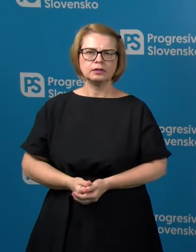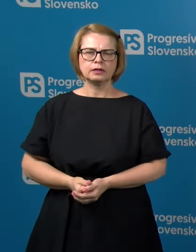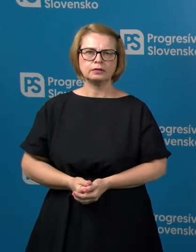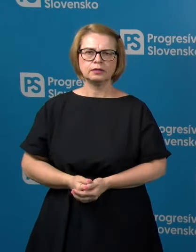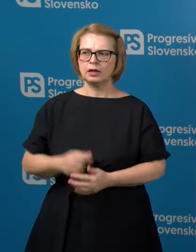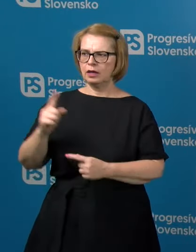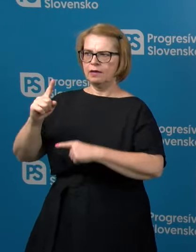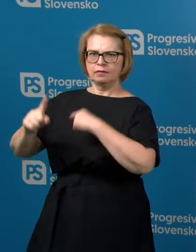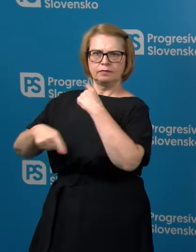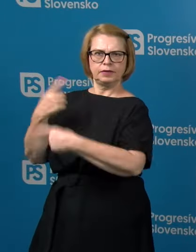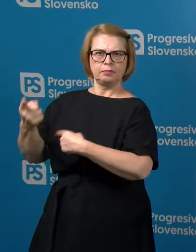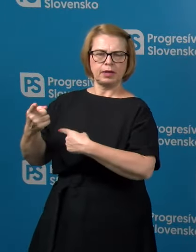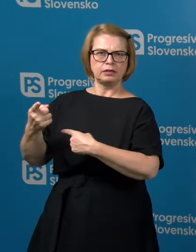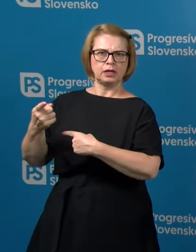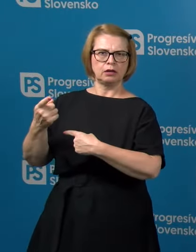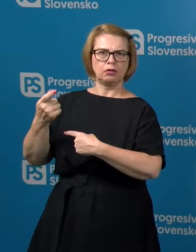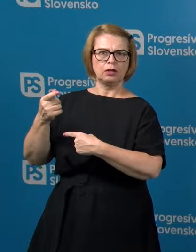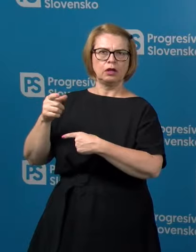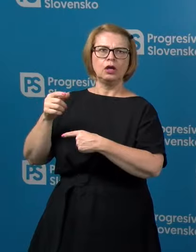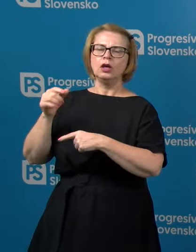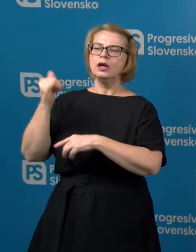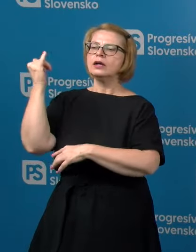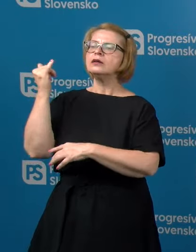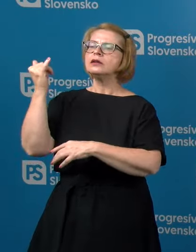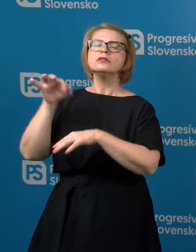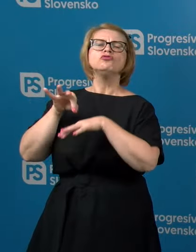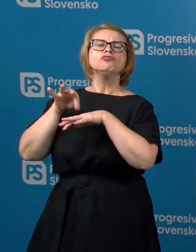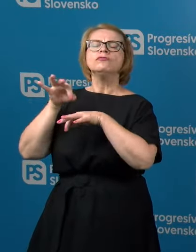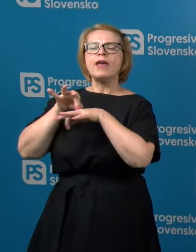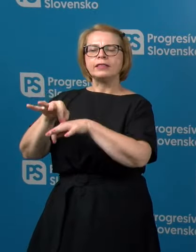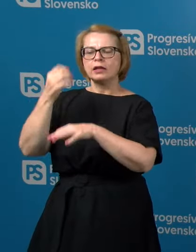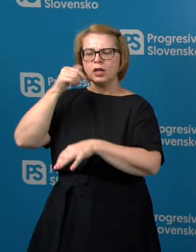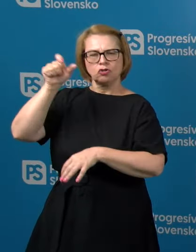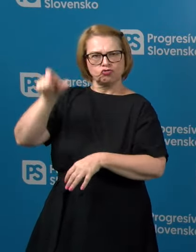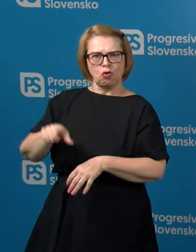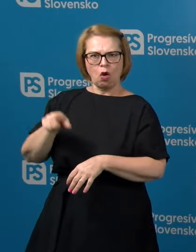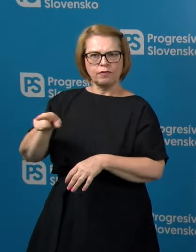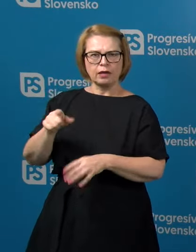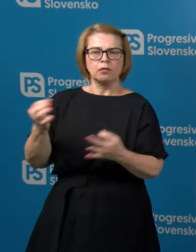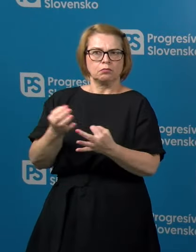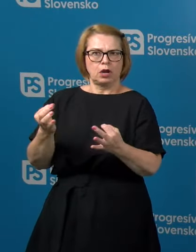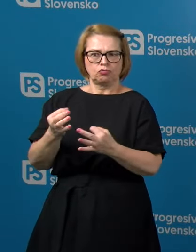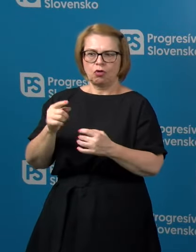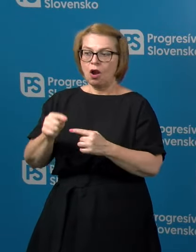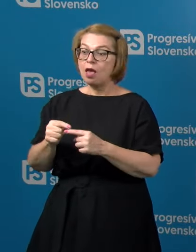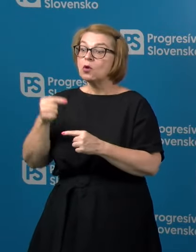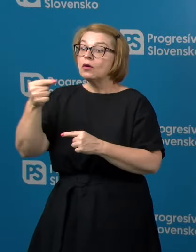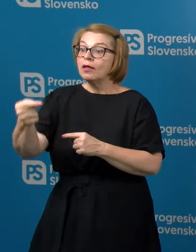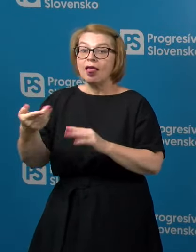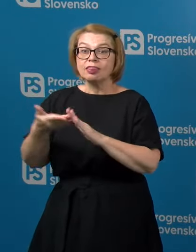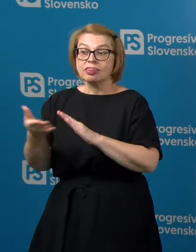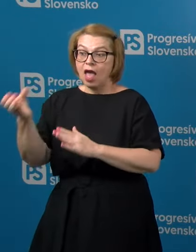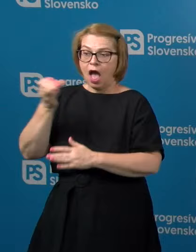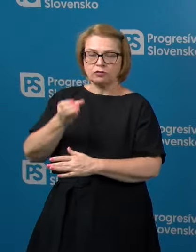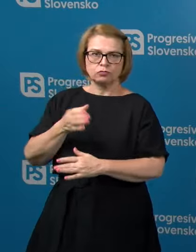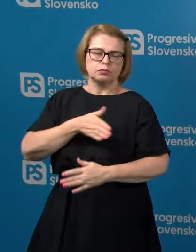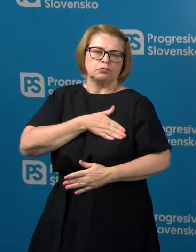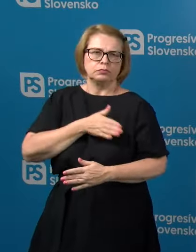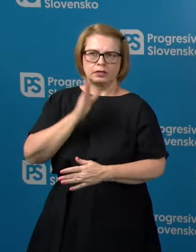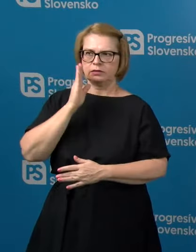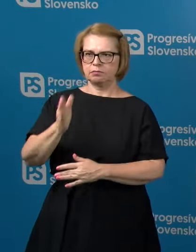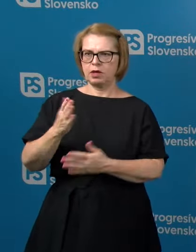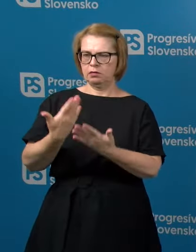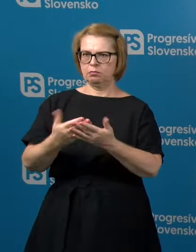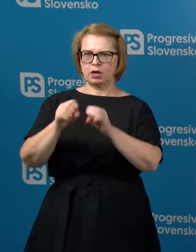že sa vymenil človek vo vedení oddelenia len preto, lebo jeho nástupca je blízky koaličnej strane, kvôli tomu sa